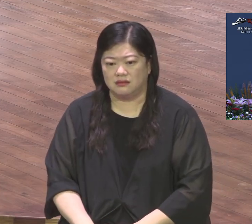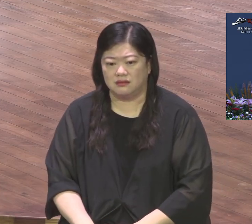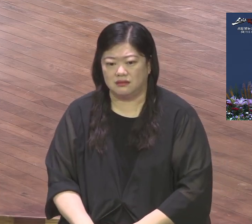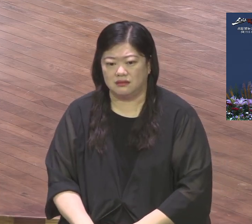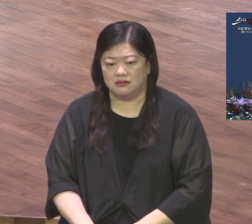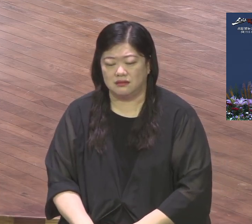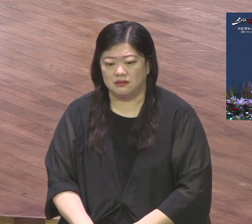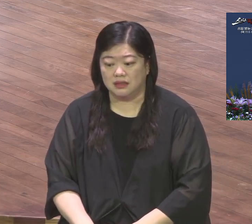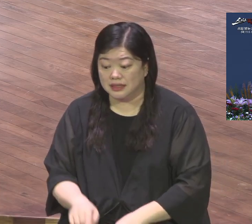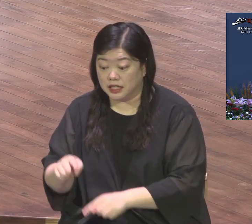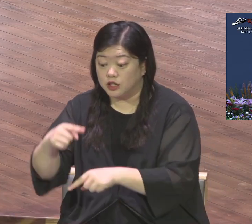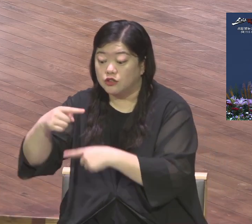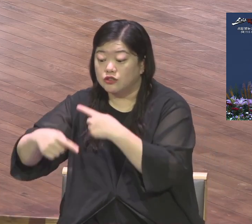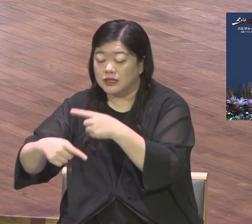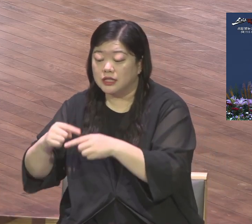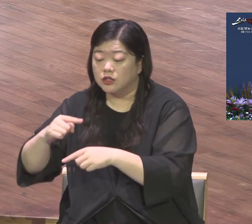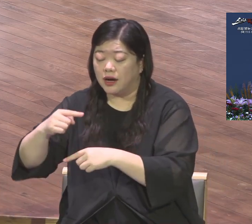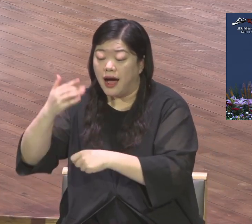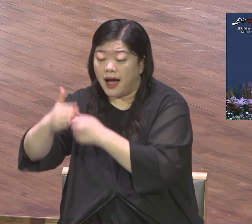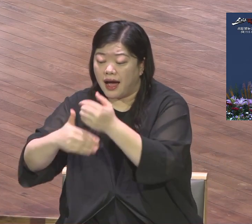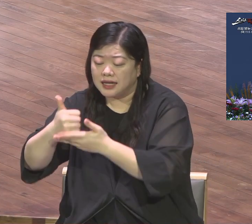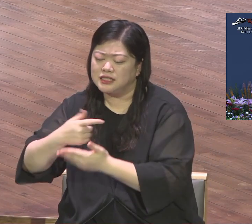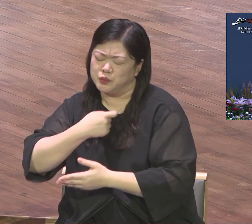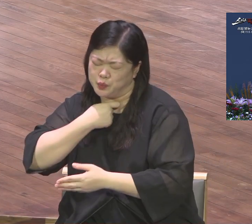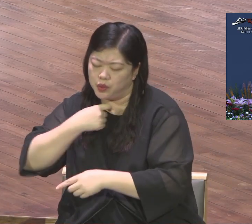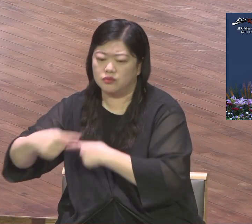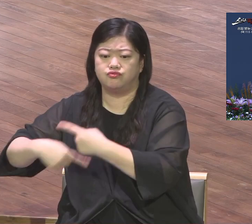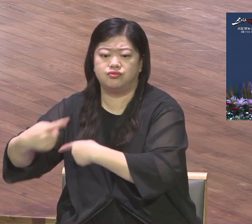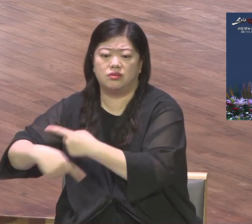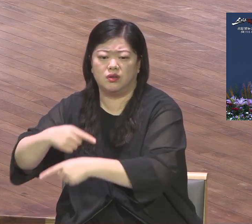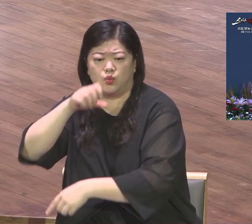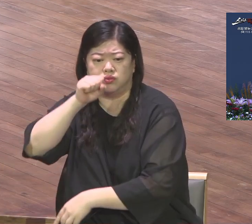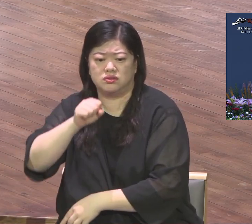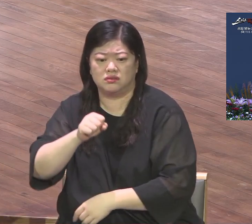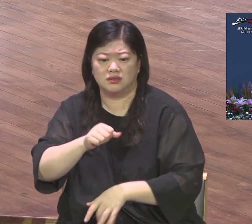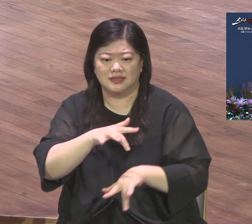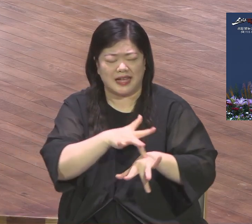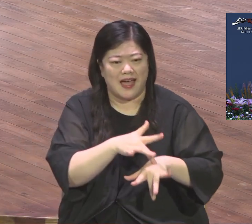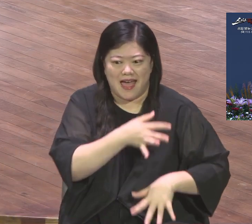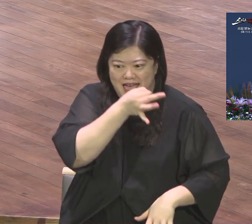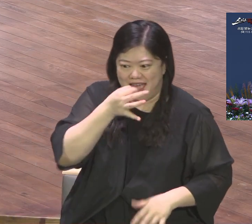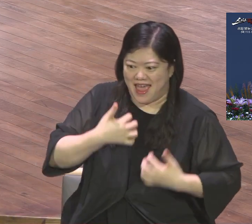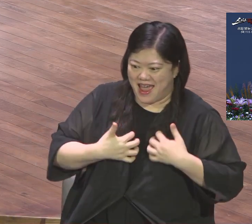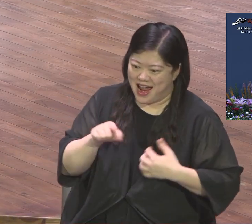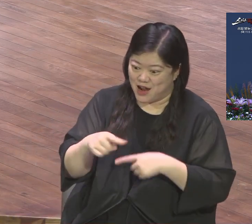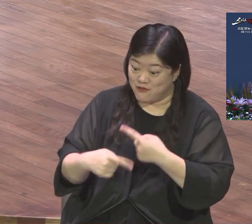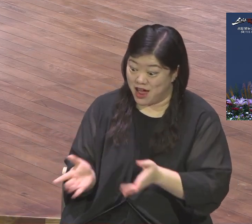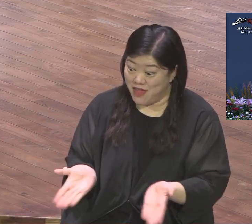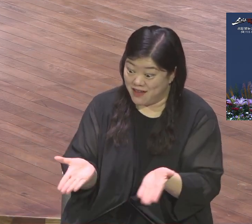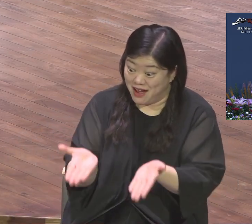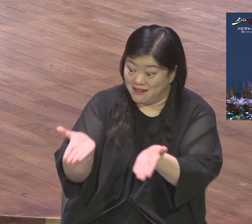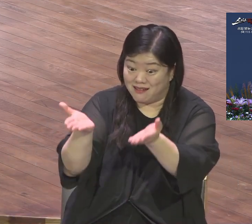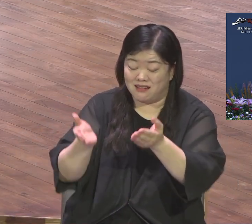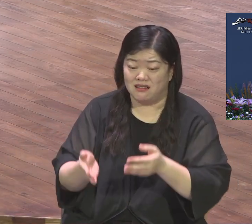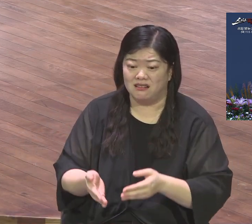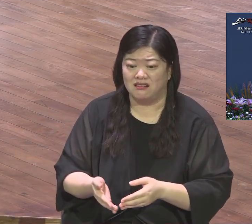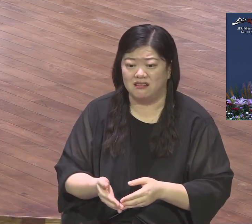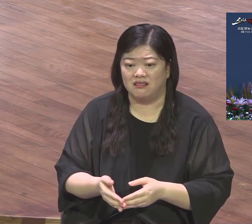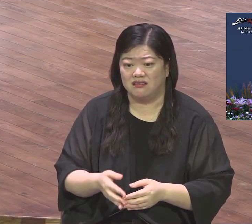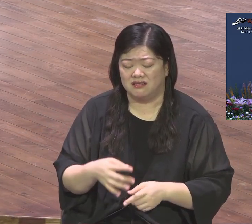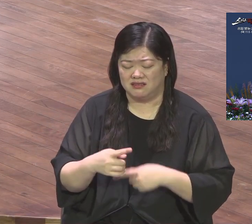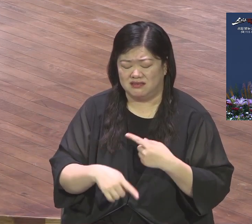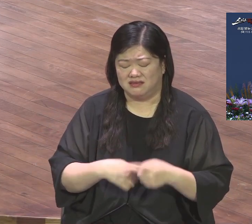사단신 부름하느냐. 하나님이 기뻐하느냐 하느냐, 사단이 기뻐하느냐 하느냐. 둘 중에 하나밖에 없어요. 여러분 한 주간의